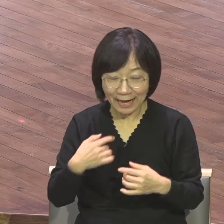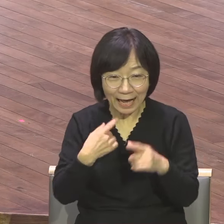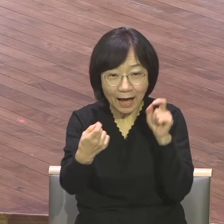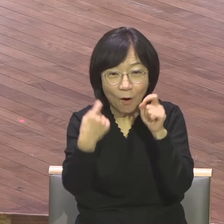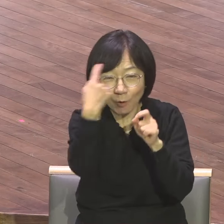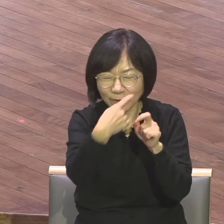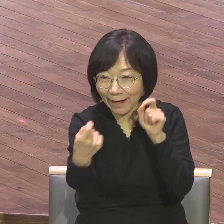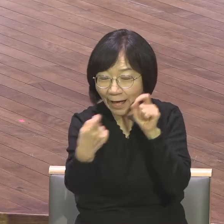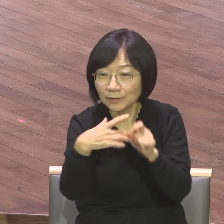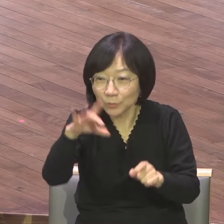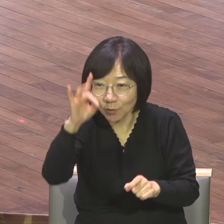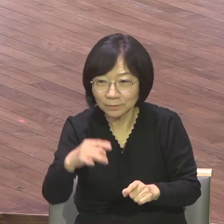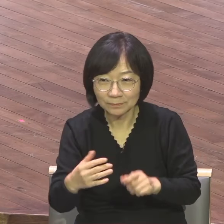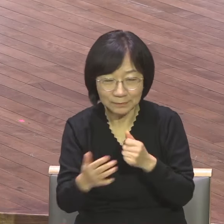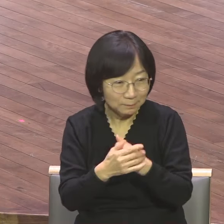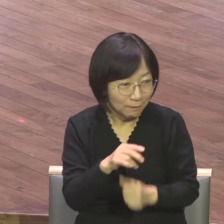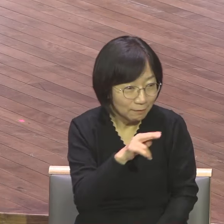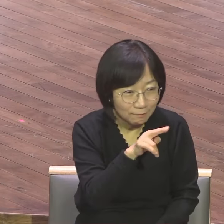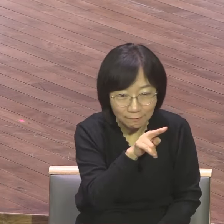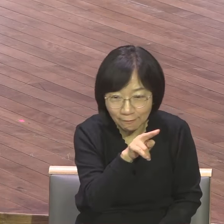보거든. 이야